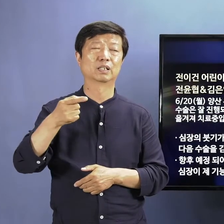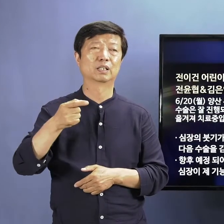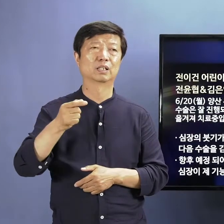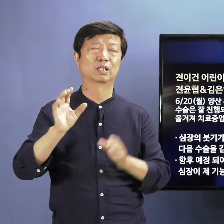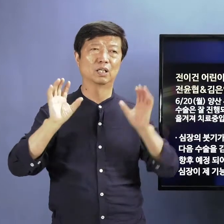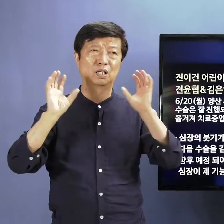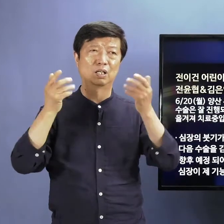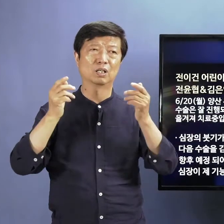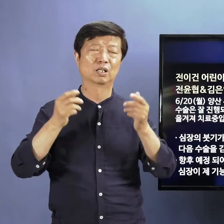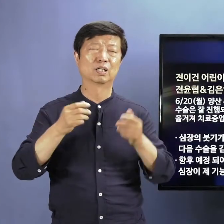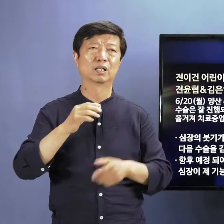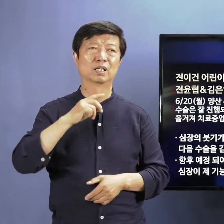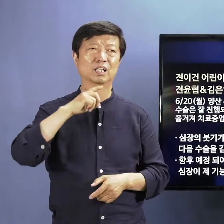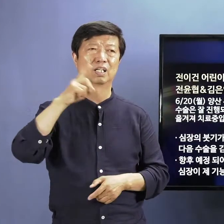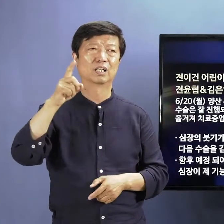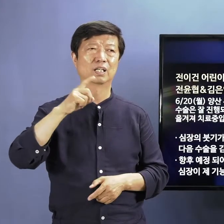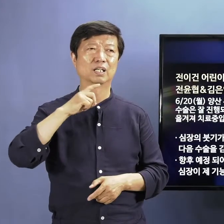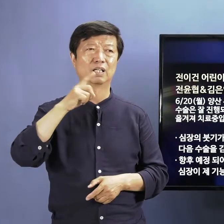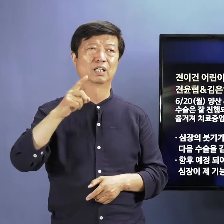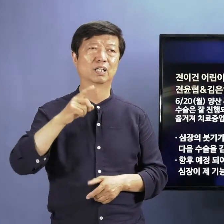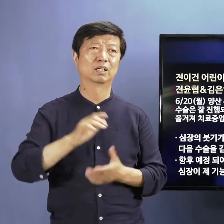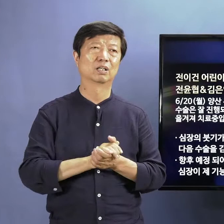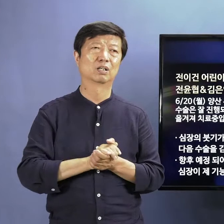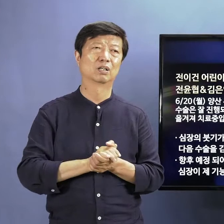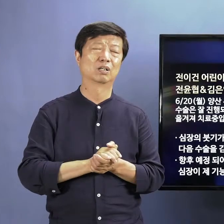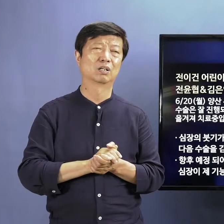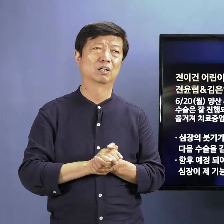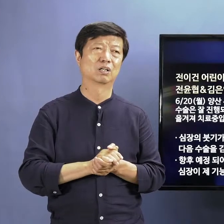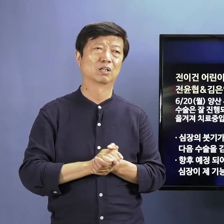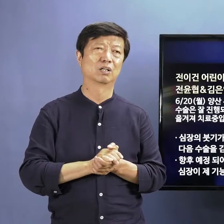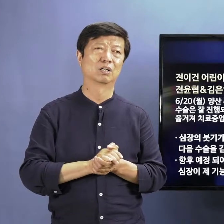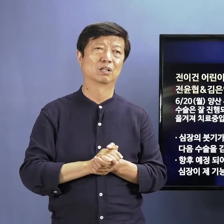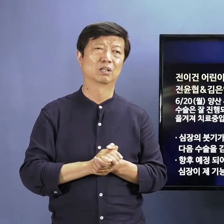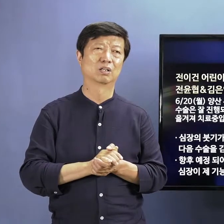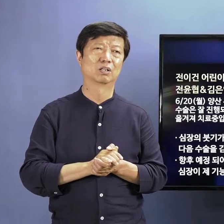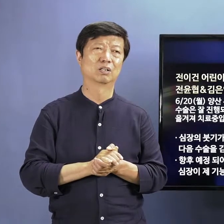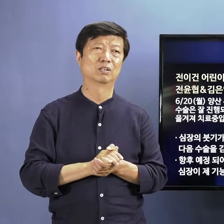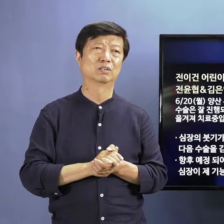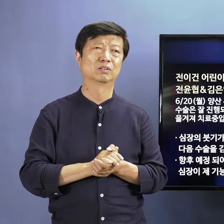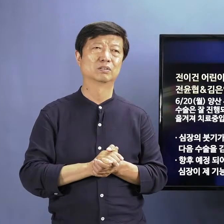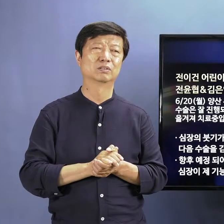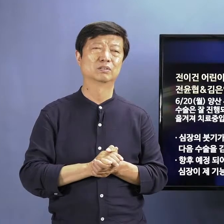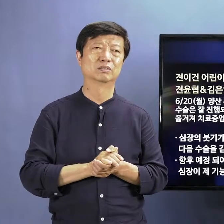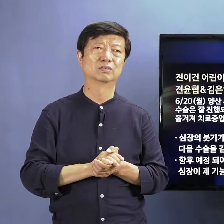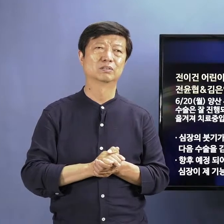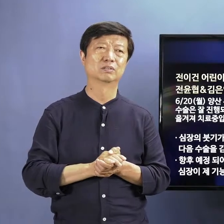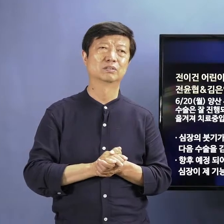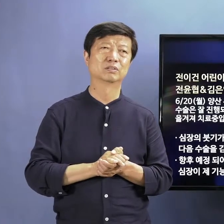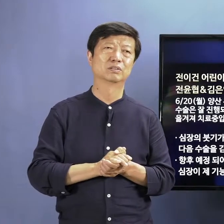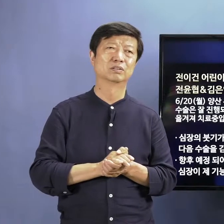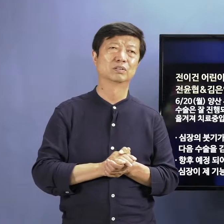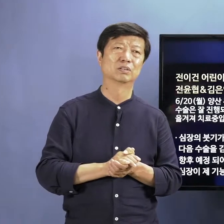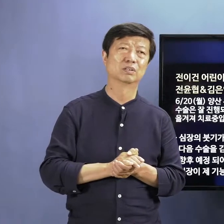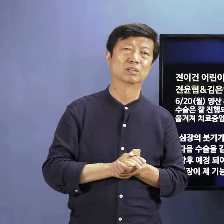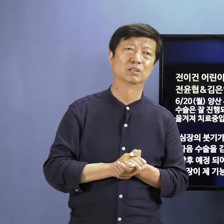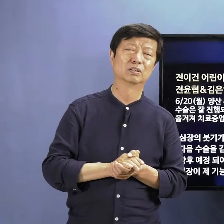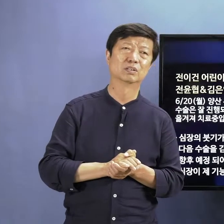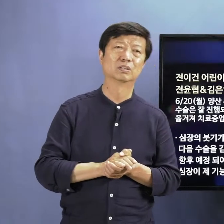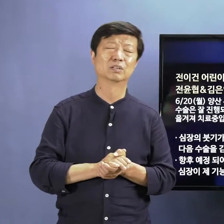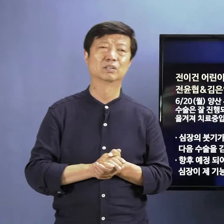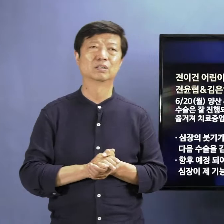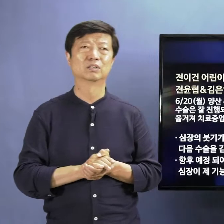전윤엽, 김은영 성도의 아들입니다. 우리 박필선 권사님 친손자고 김주현